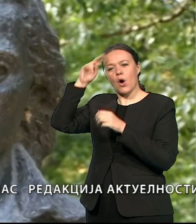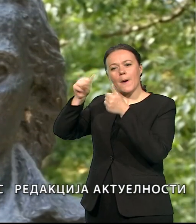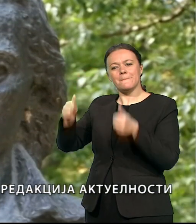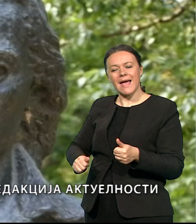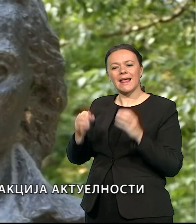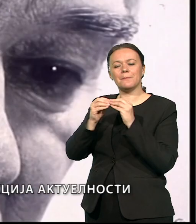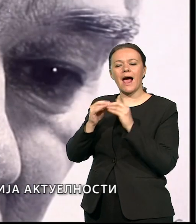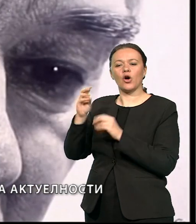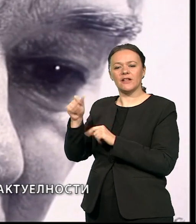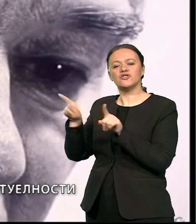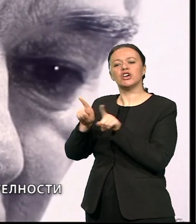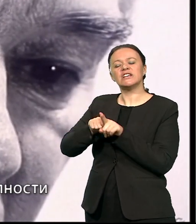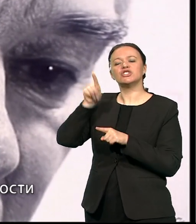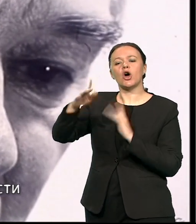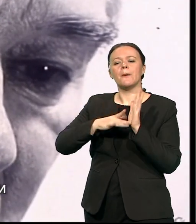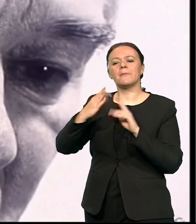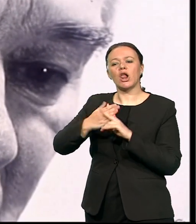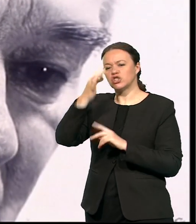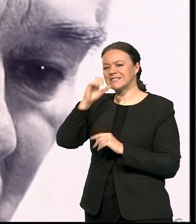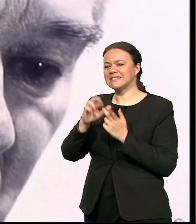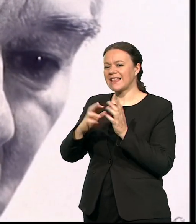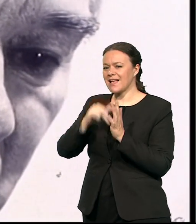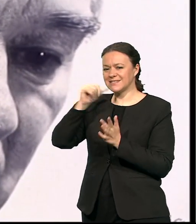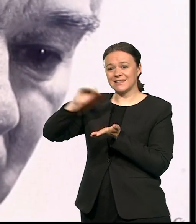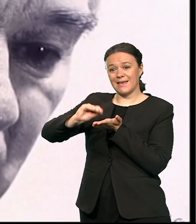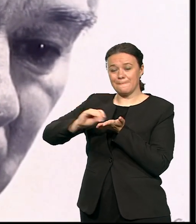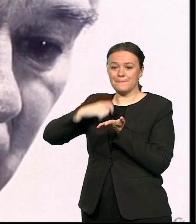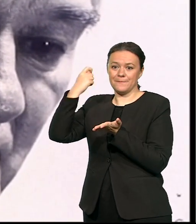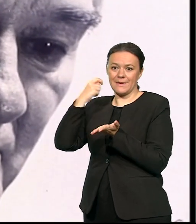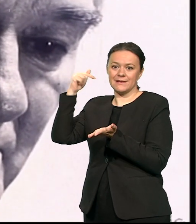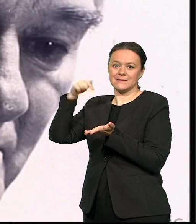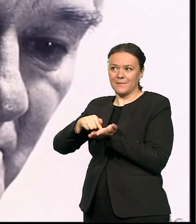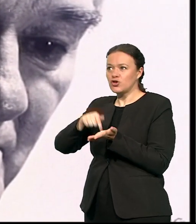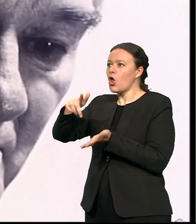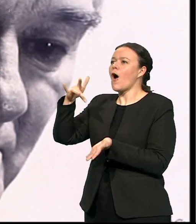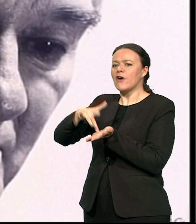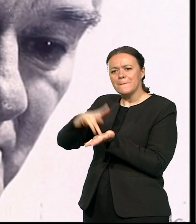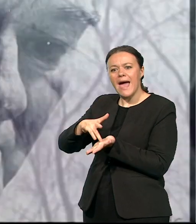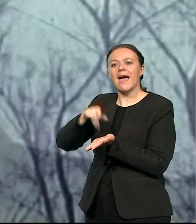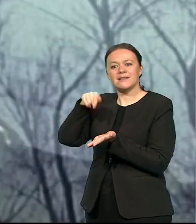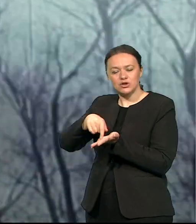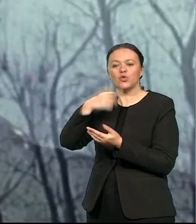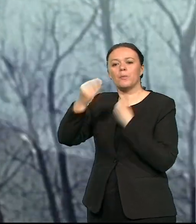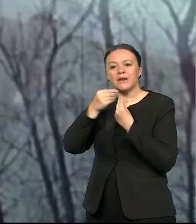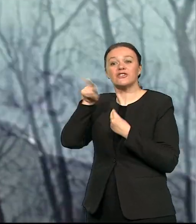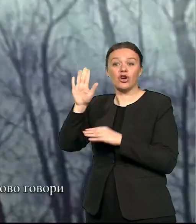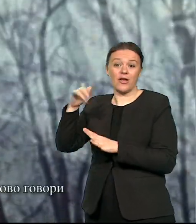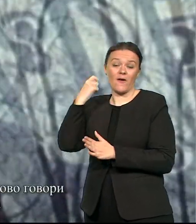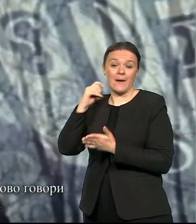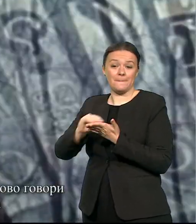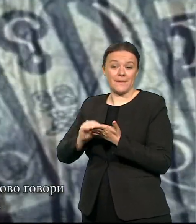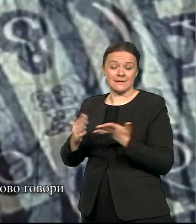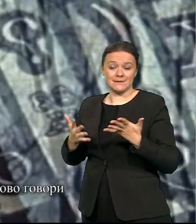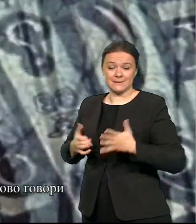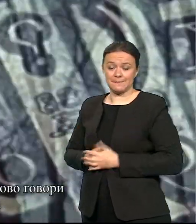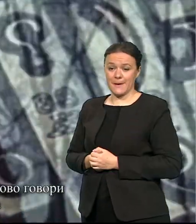poetska vizija Miloša Crnjanskog, čiji stihovi o tom mestu pesničkih hodočašća govore za večnost.